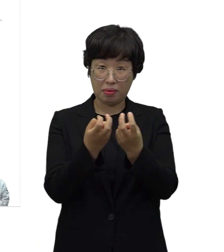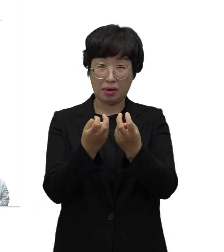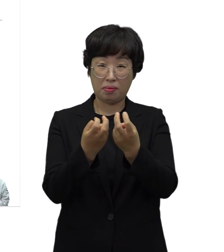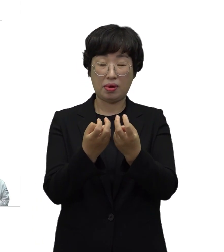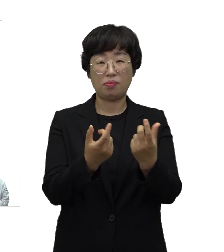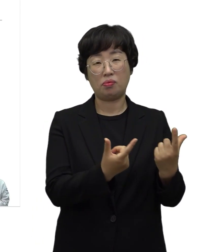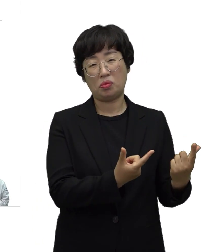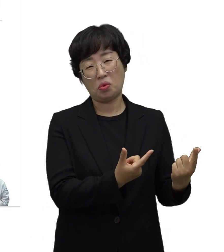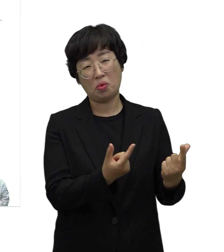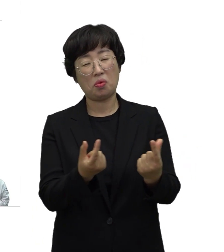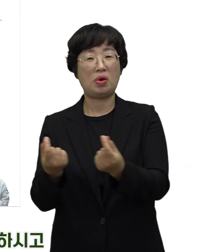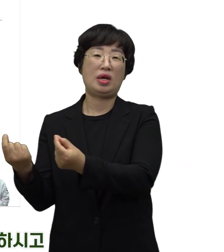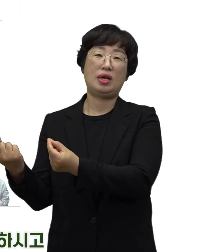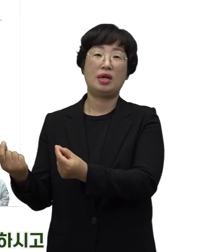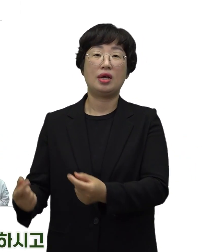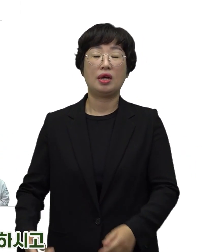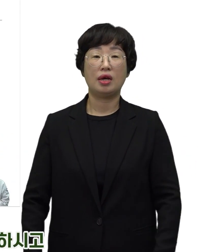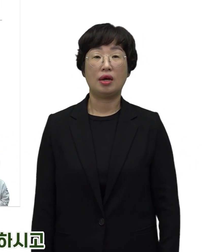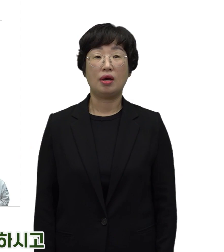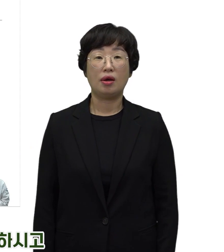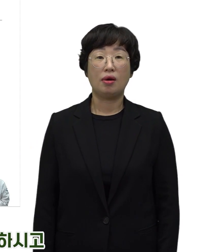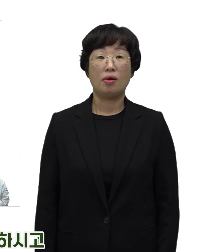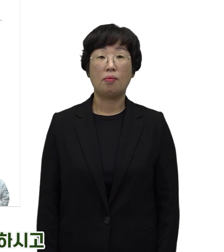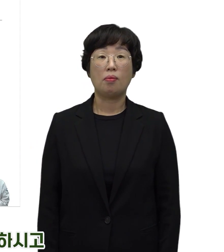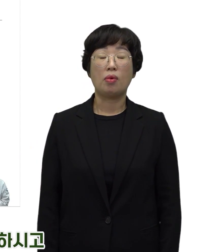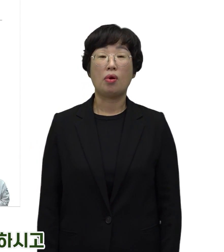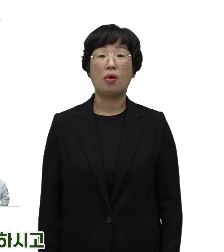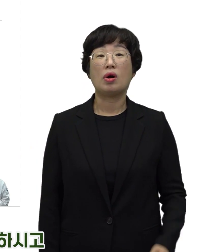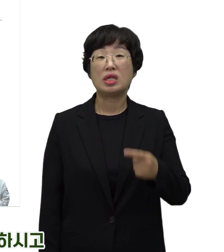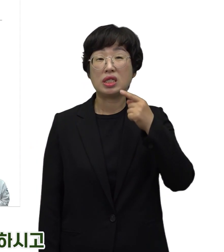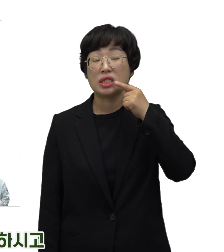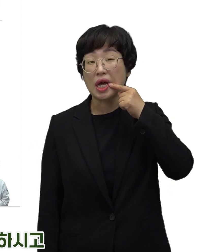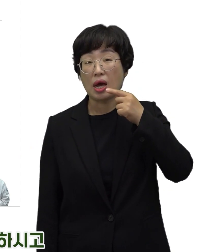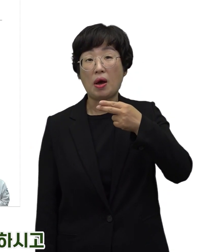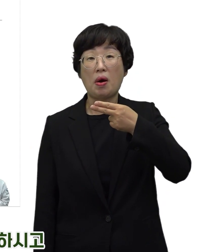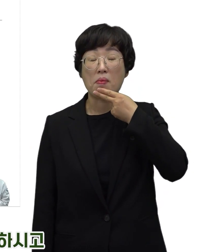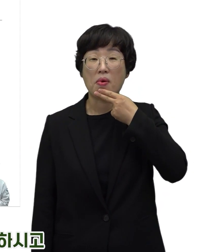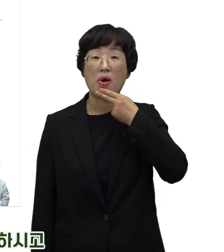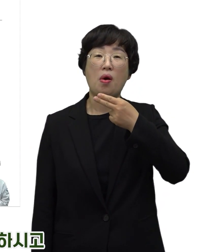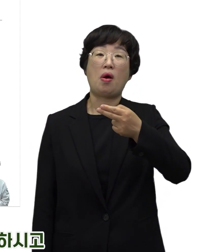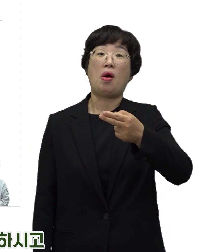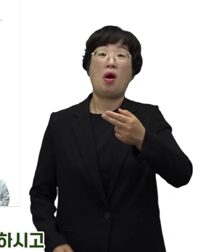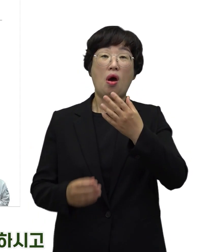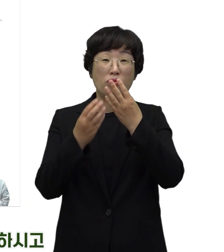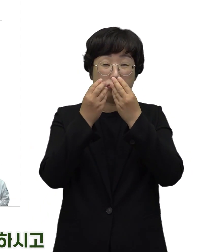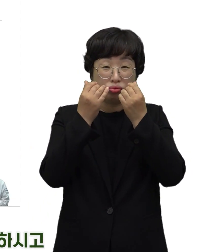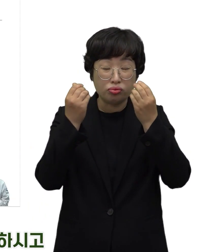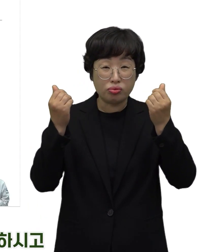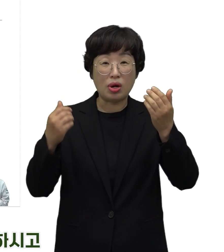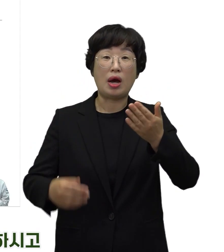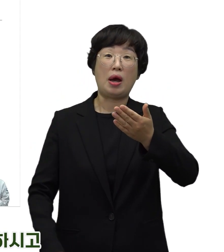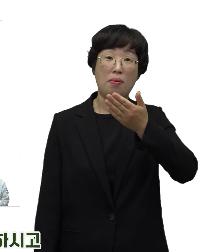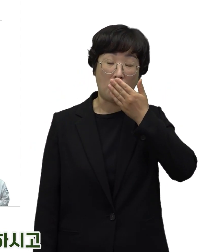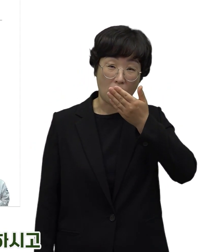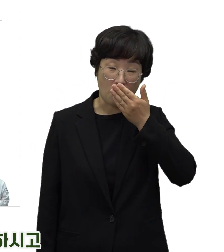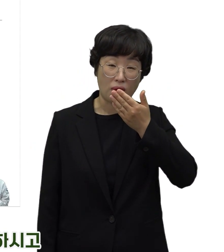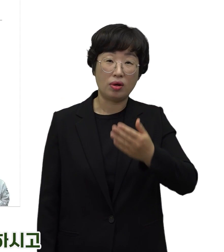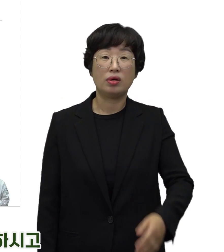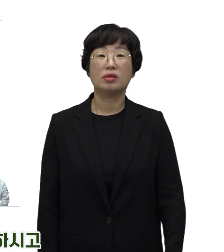음식은 싱겁게 골고루, 알맞은 체중, 운동, 술, 담배 조심하시고